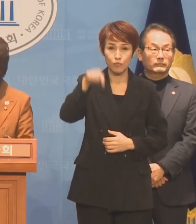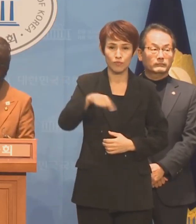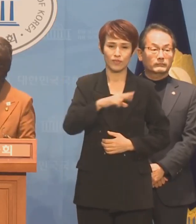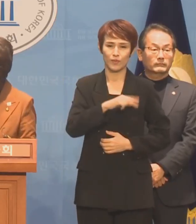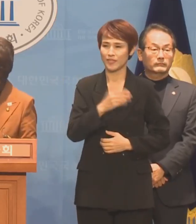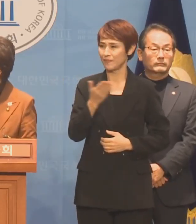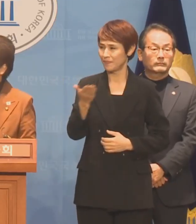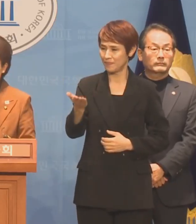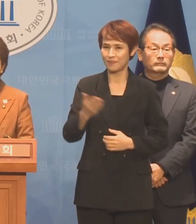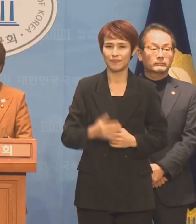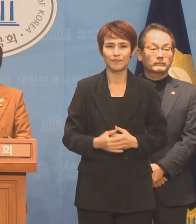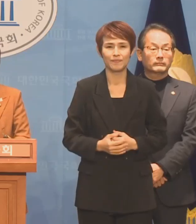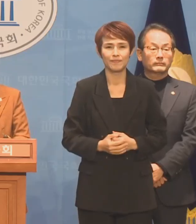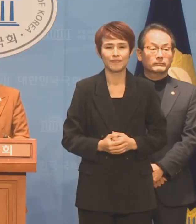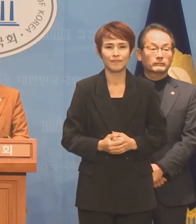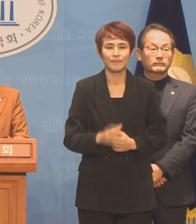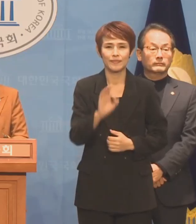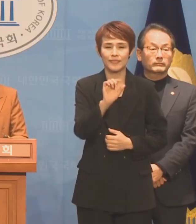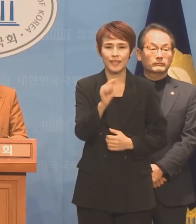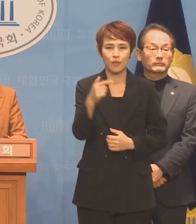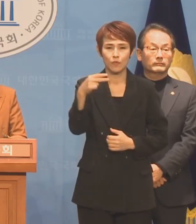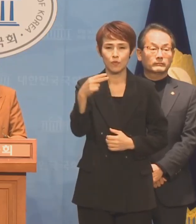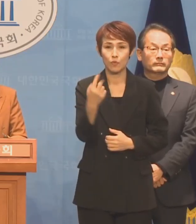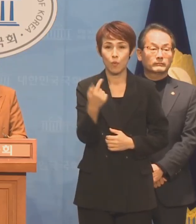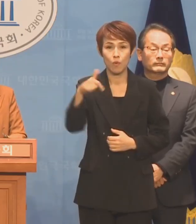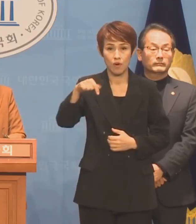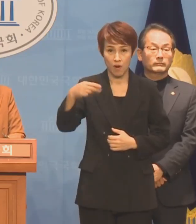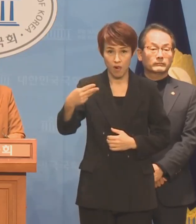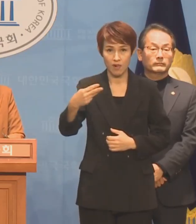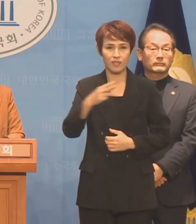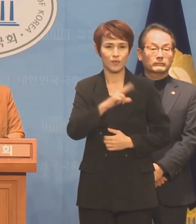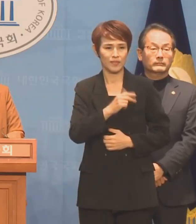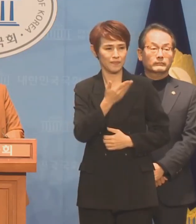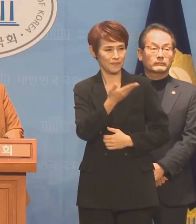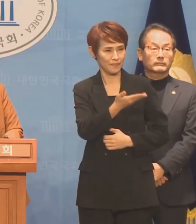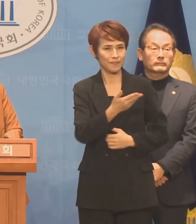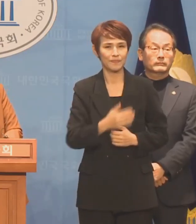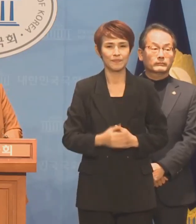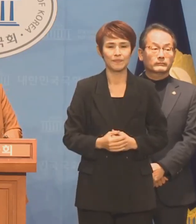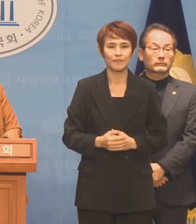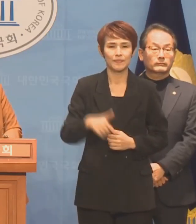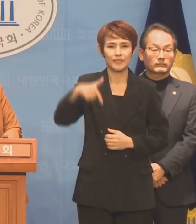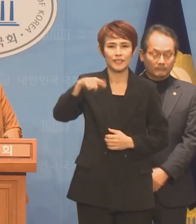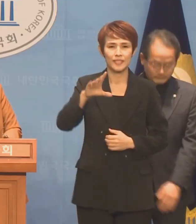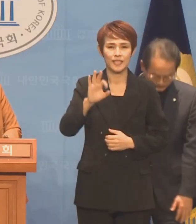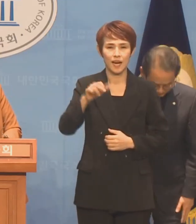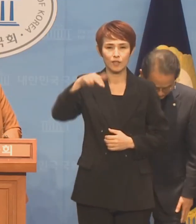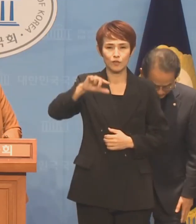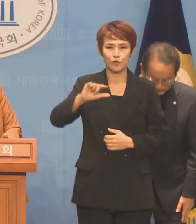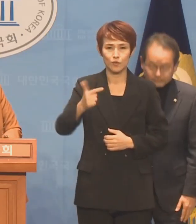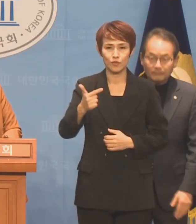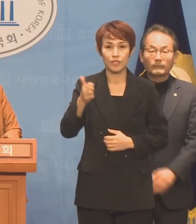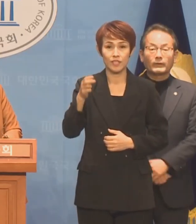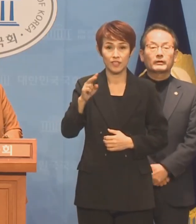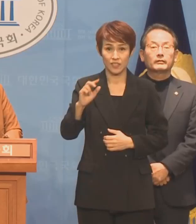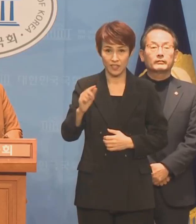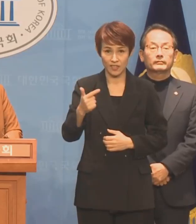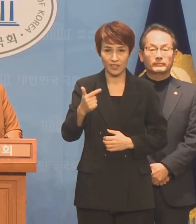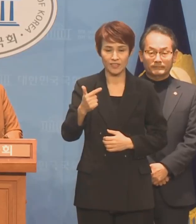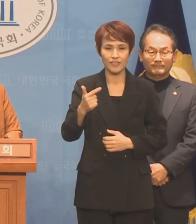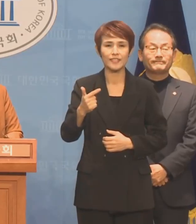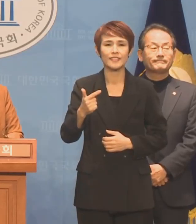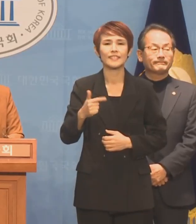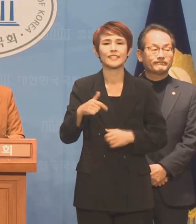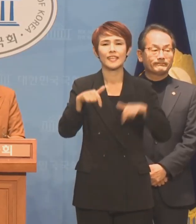모셨습니다. 또 안도걸 의원님 모셨습니다. 그리고 강준현 간사님, 정무위